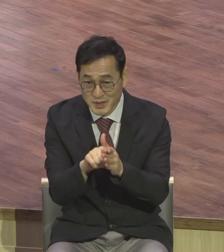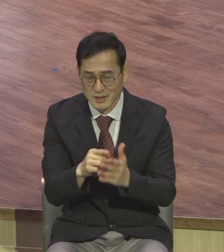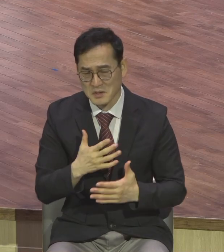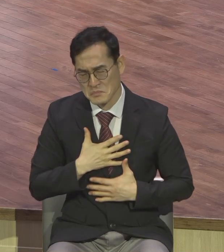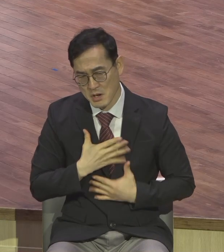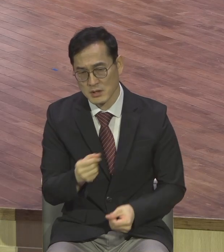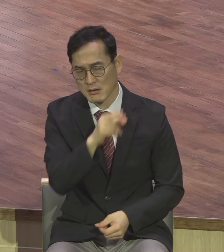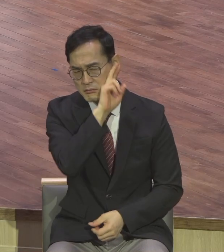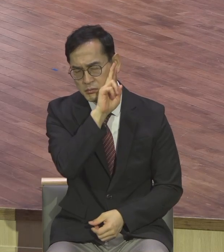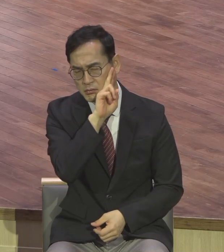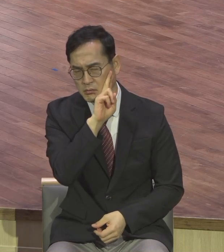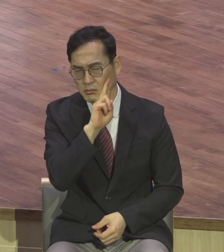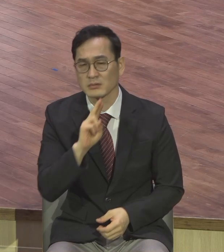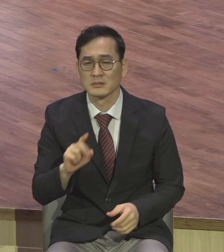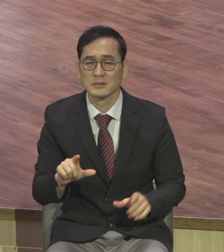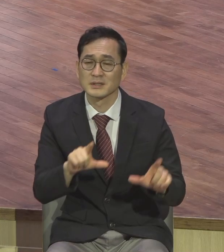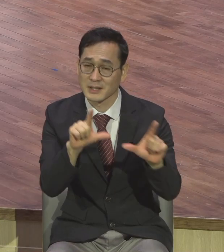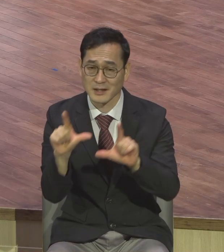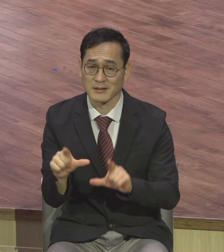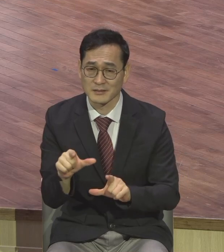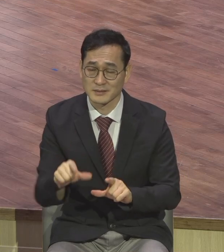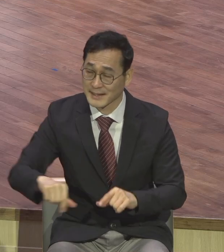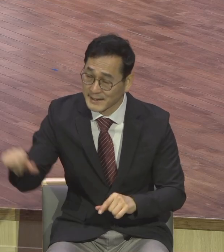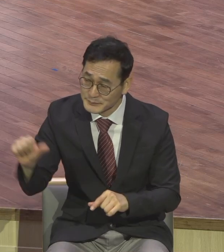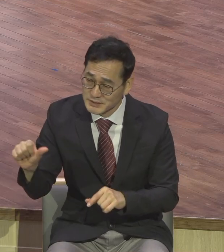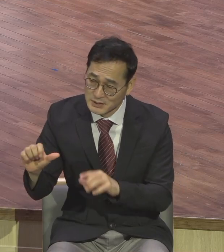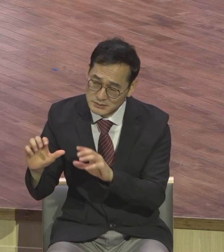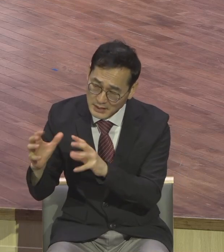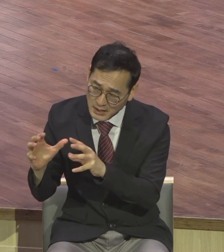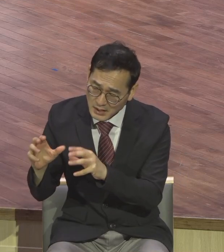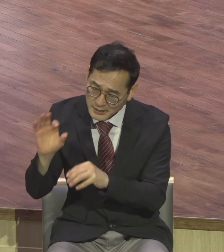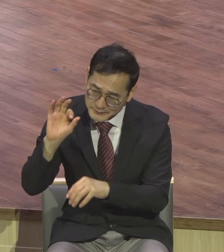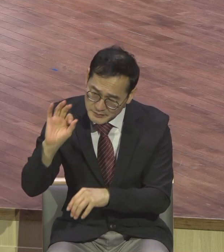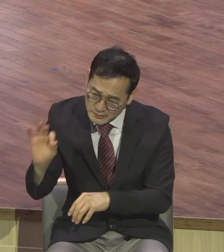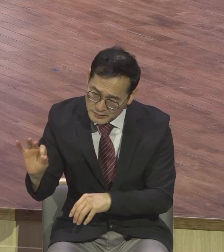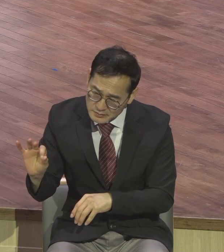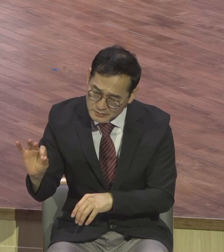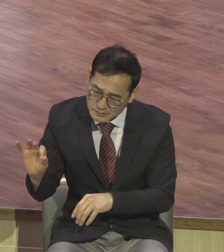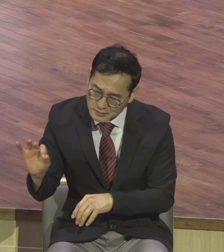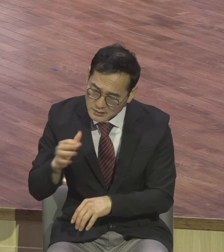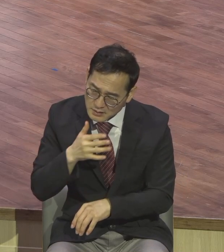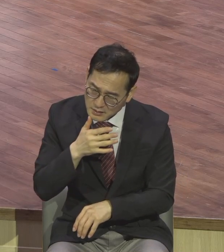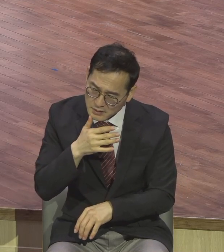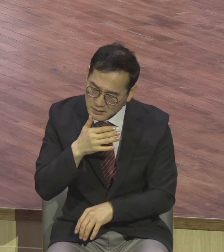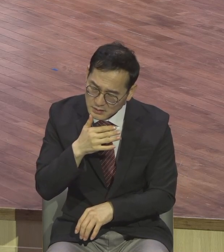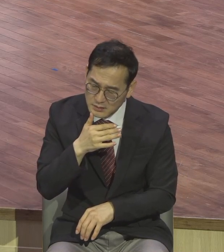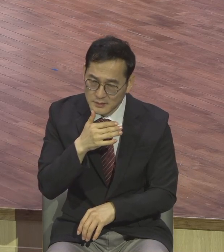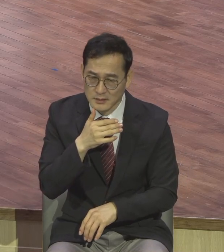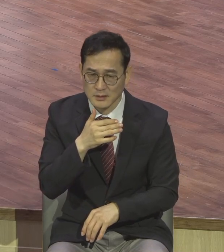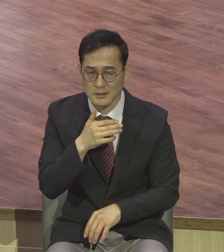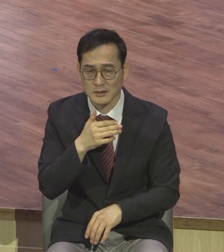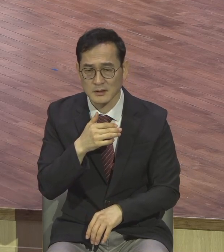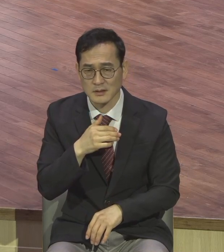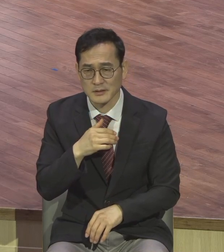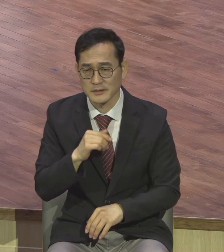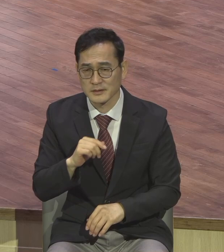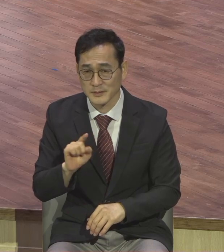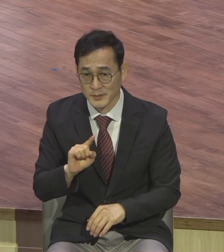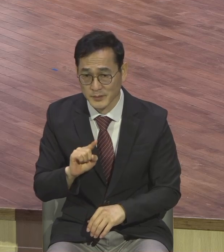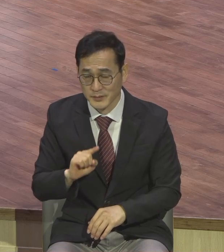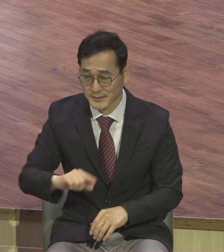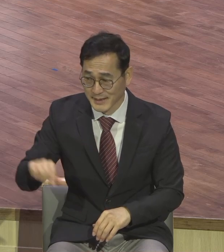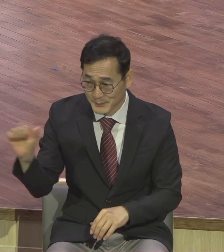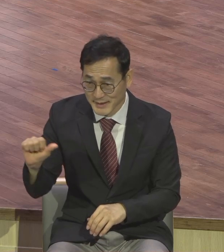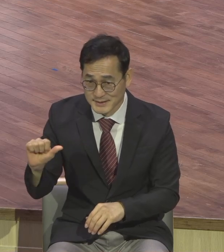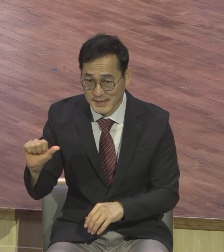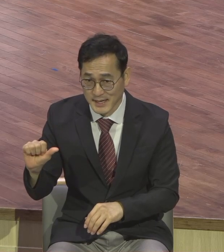지금 아프가니스탄 사태를 보면서 우리가 중요한 교훈을 얻어야 됩니다. 사실 아프가니스탄 이